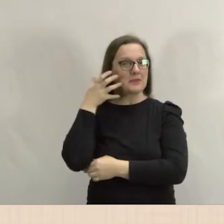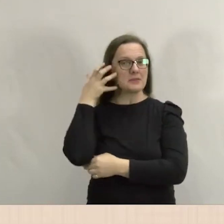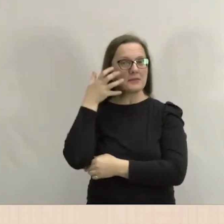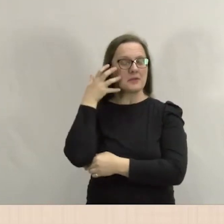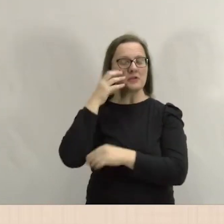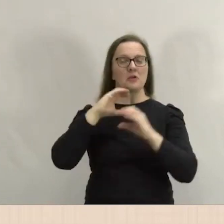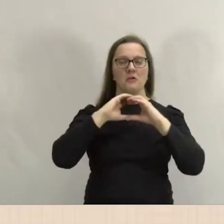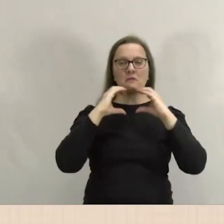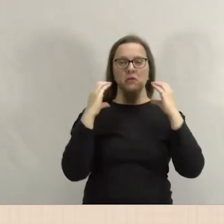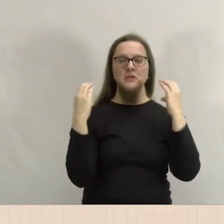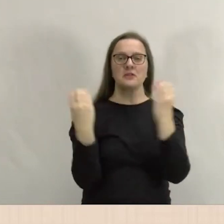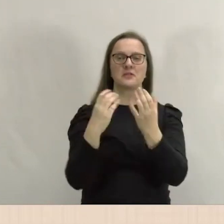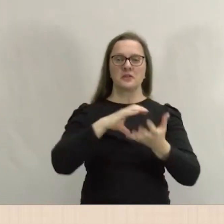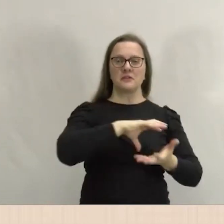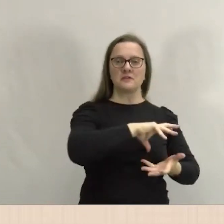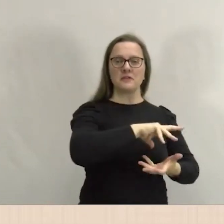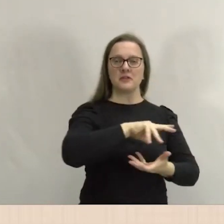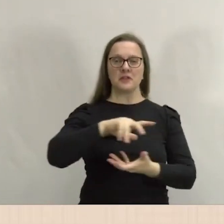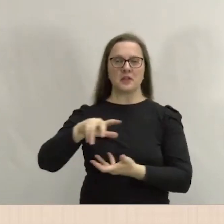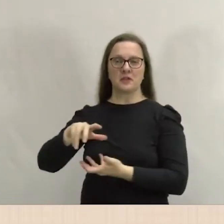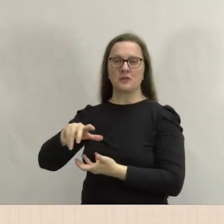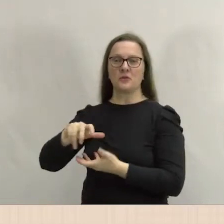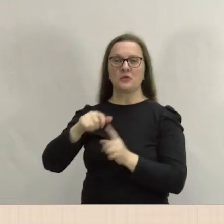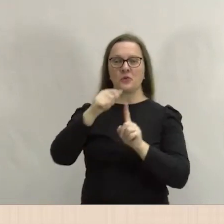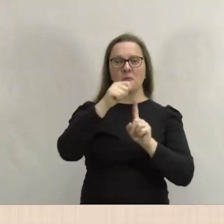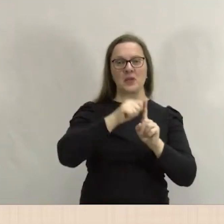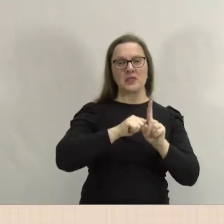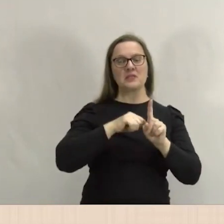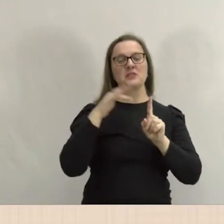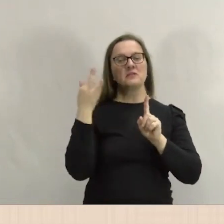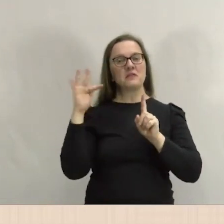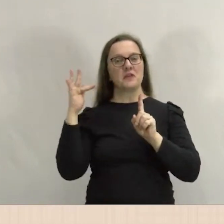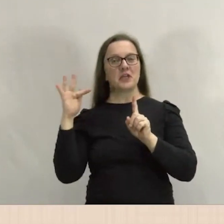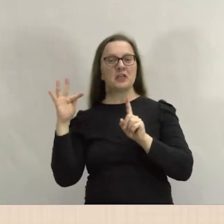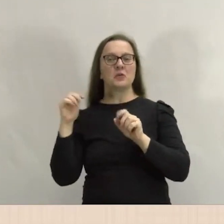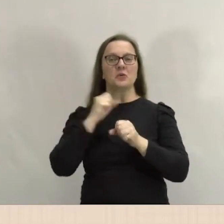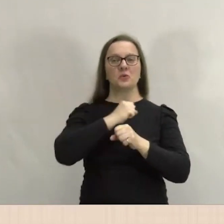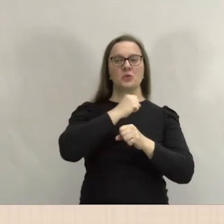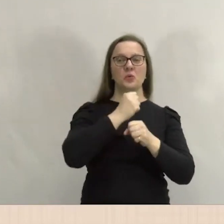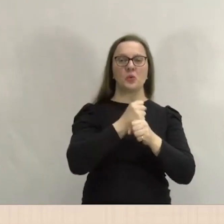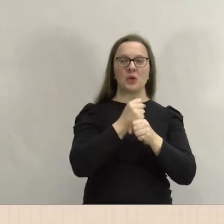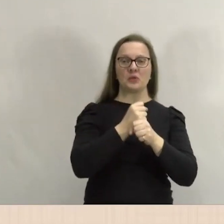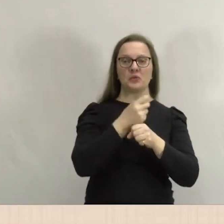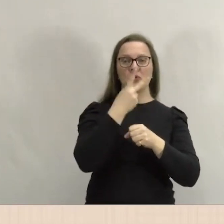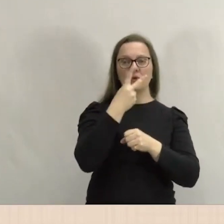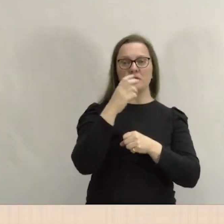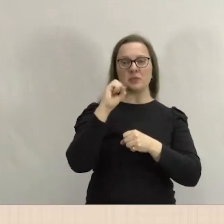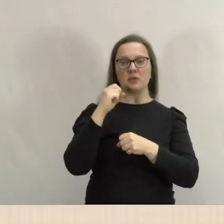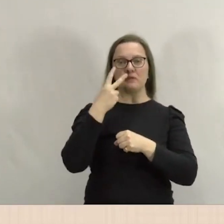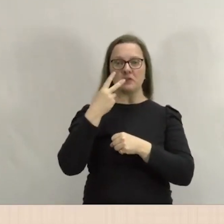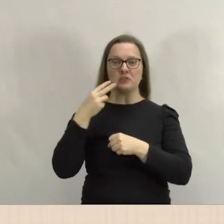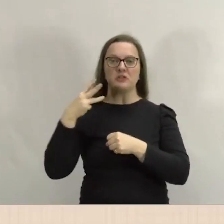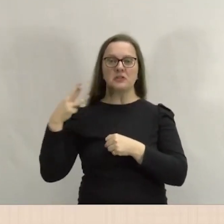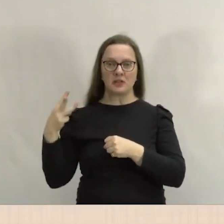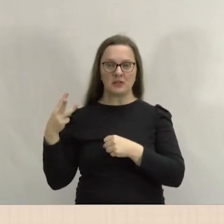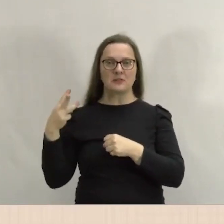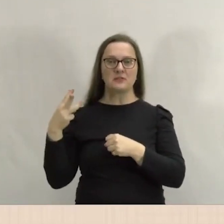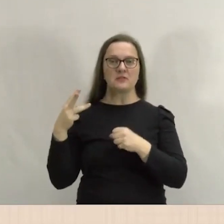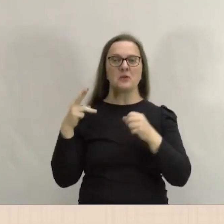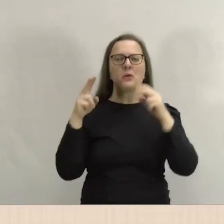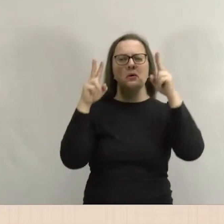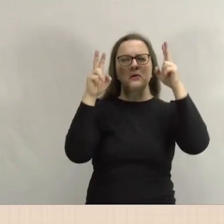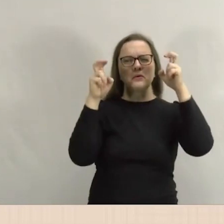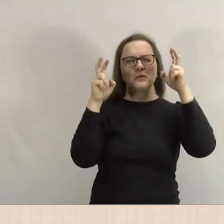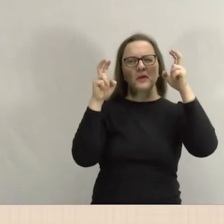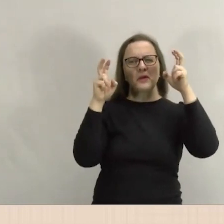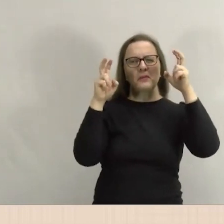Internacional de fevereiro de 2023, com tema geral Cristo, o